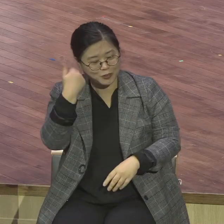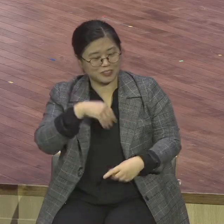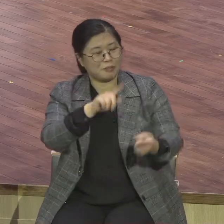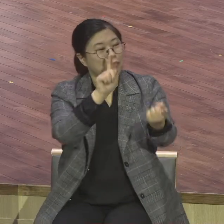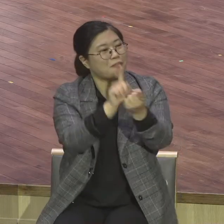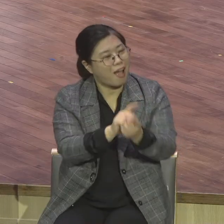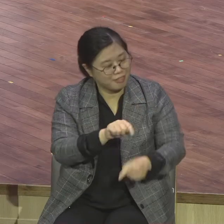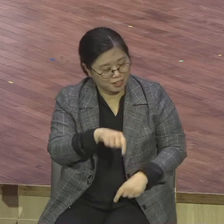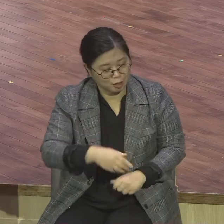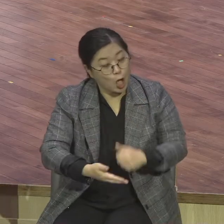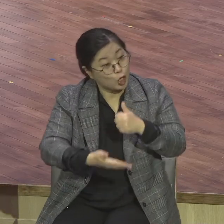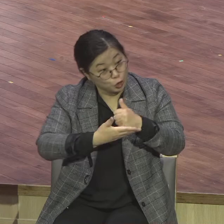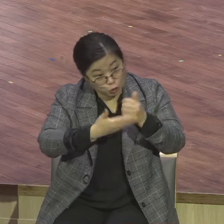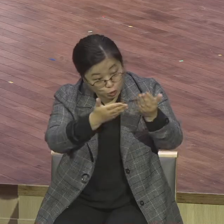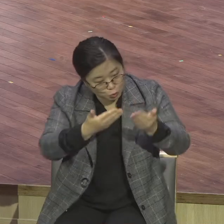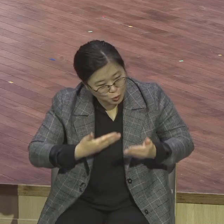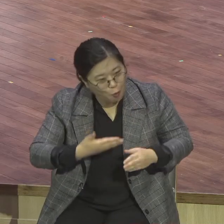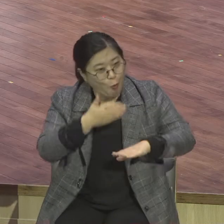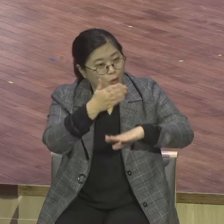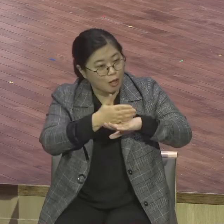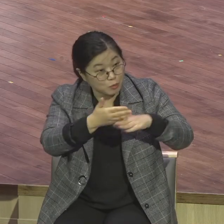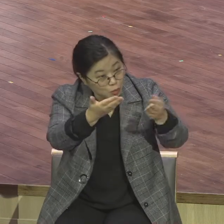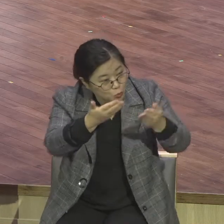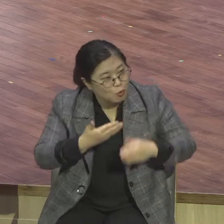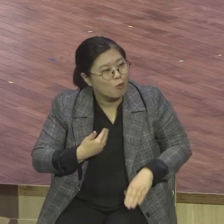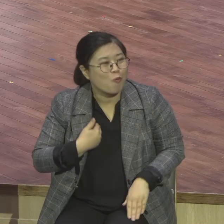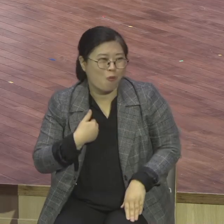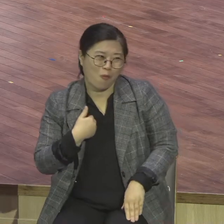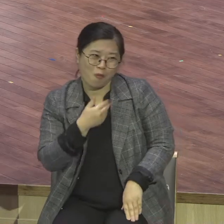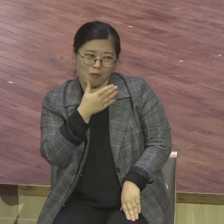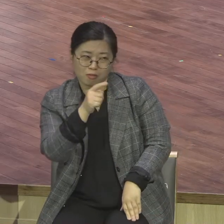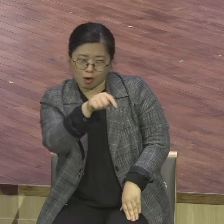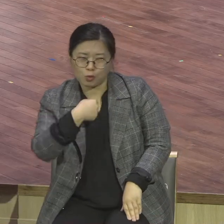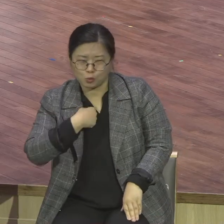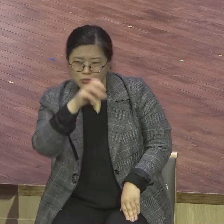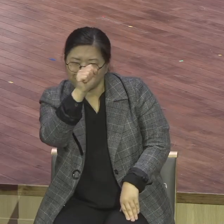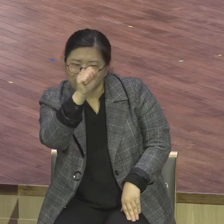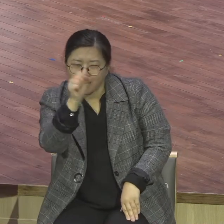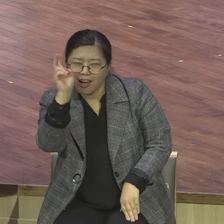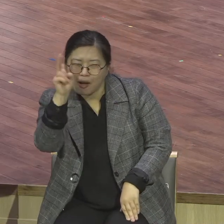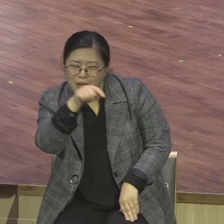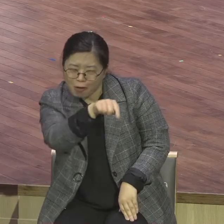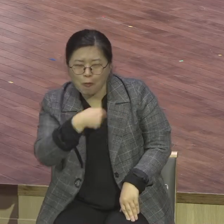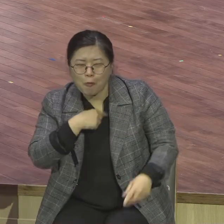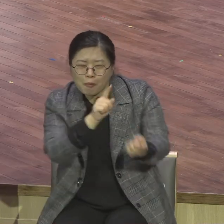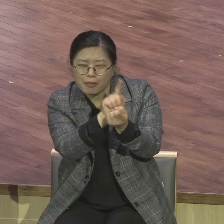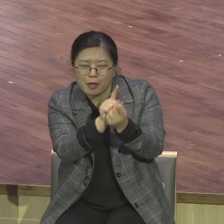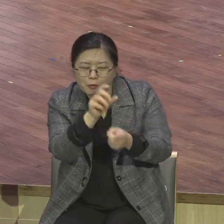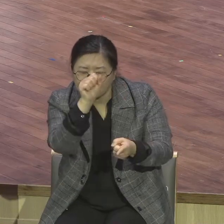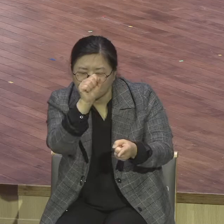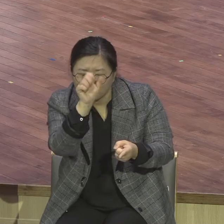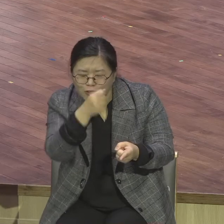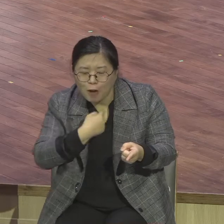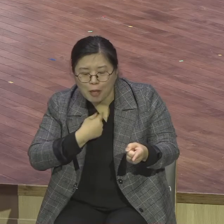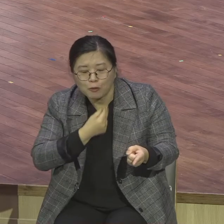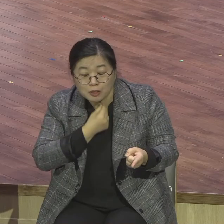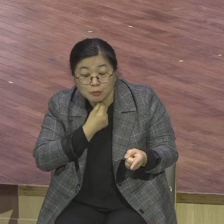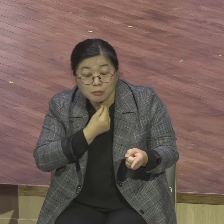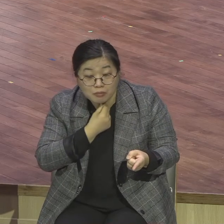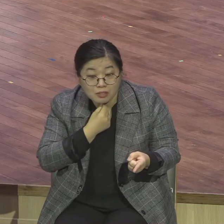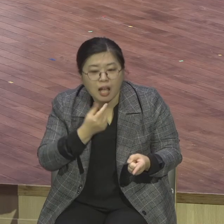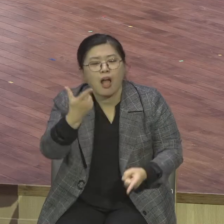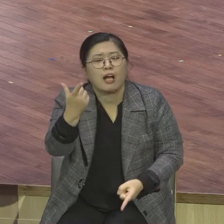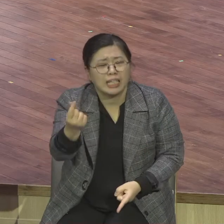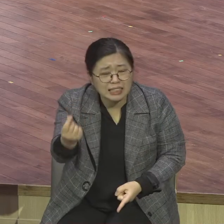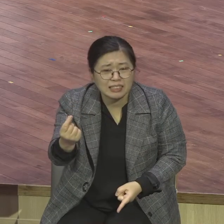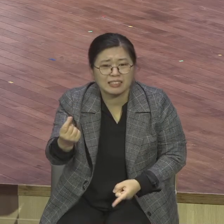막 너무 감사하면 얼마나 그 사람 좋아요. 저도 마찬가지예요. 여울에서